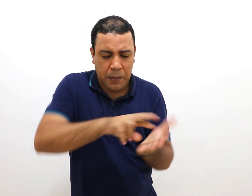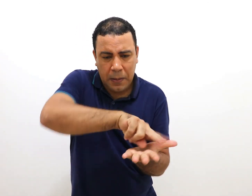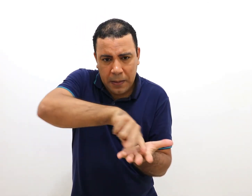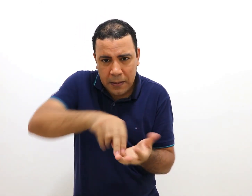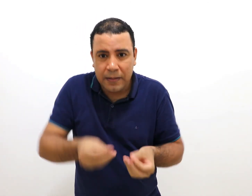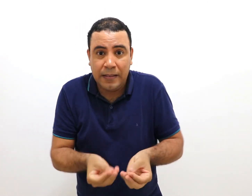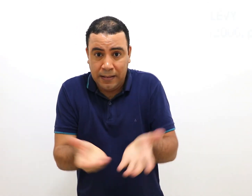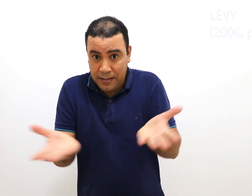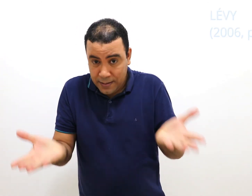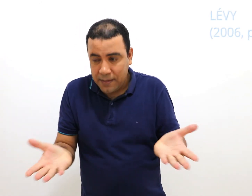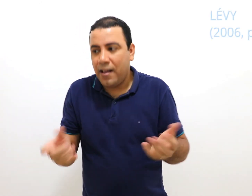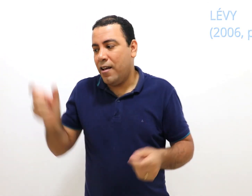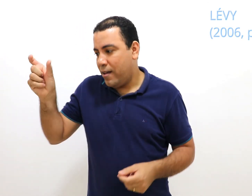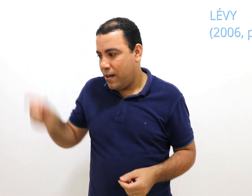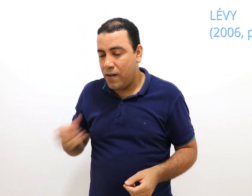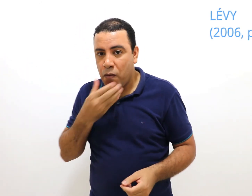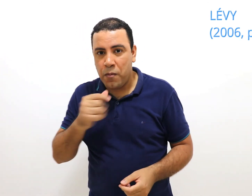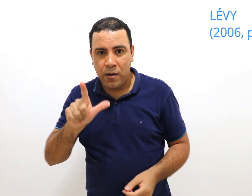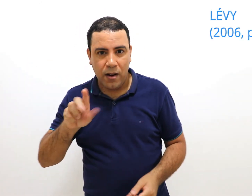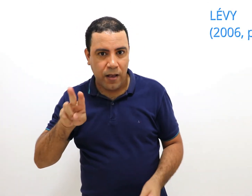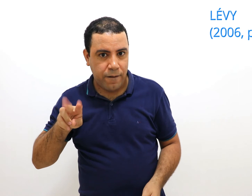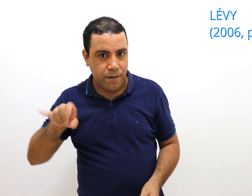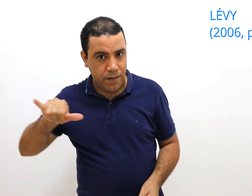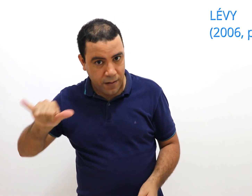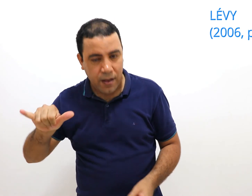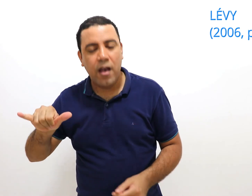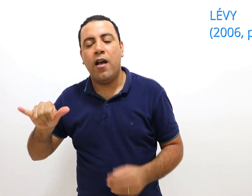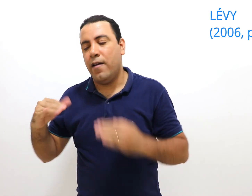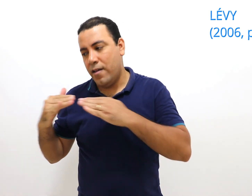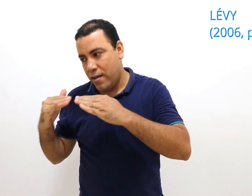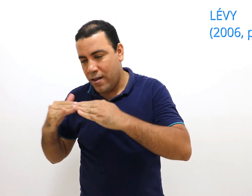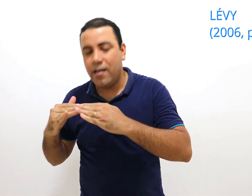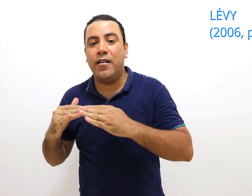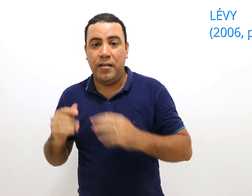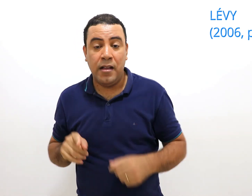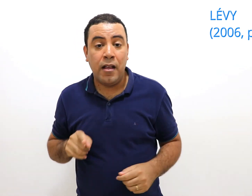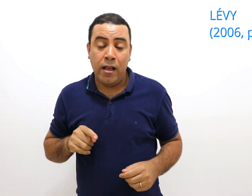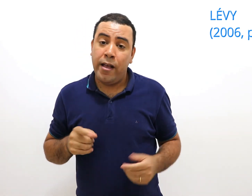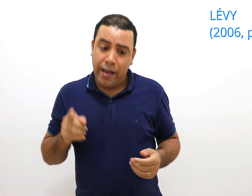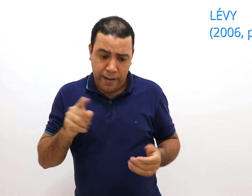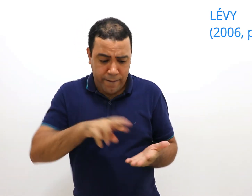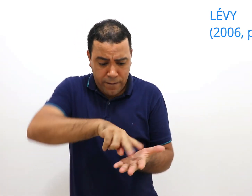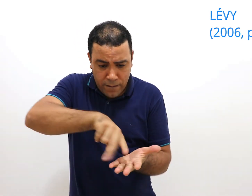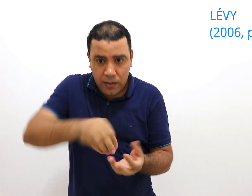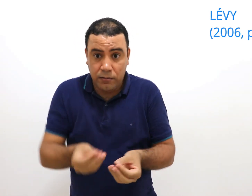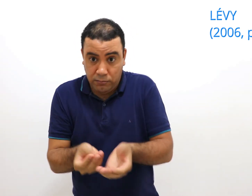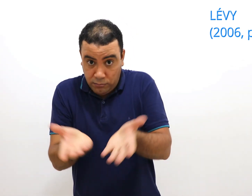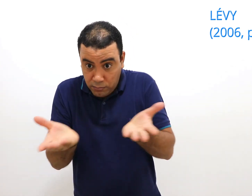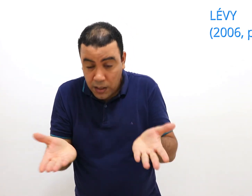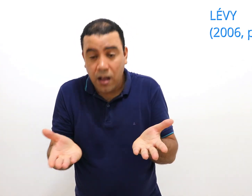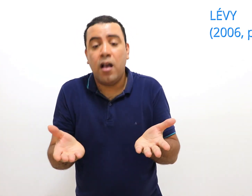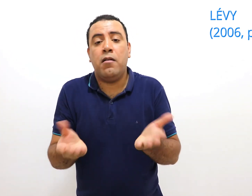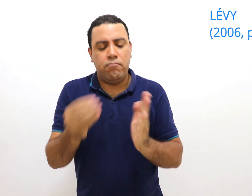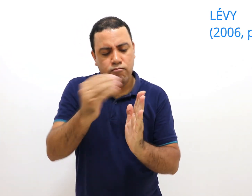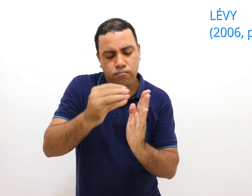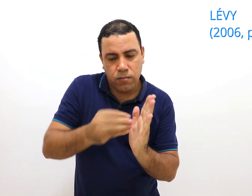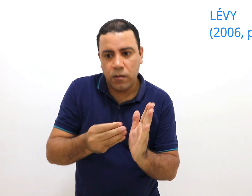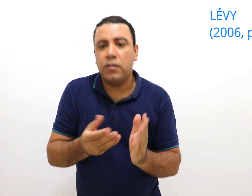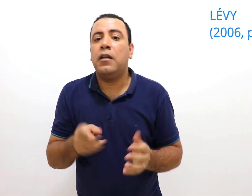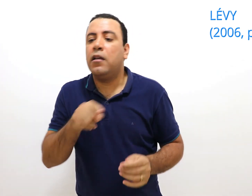Nessa perspectiva, nos alinhamos às palavras de Levi, pois entendemos que essas alternativas